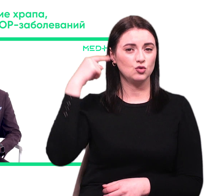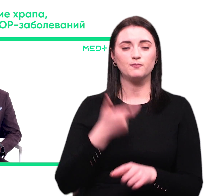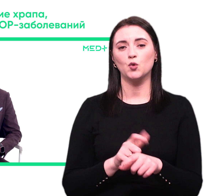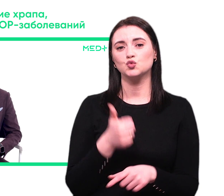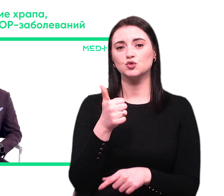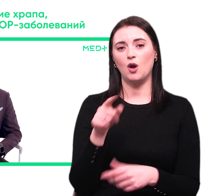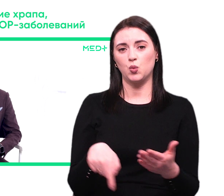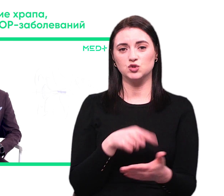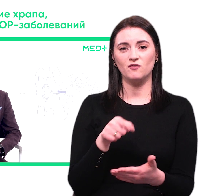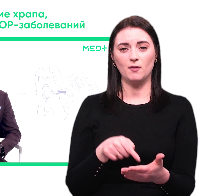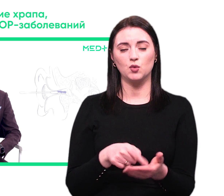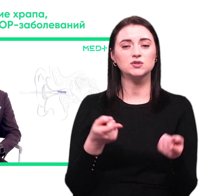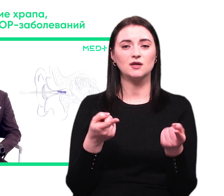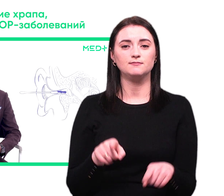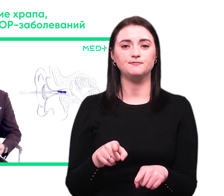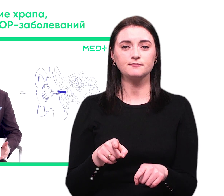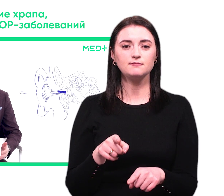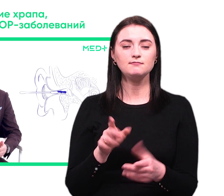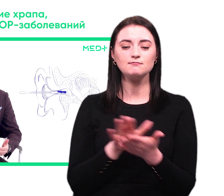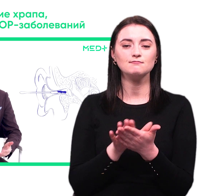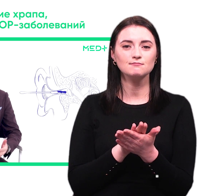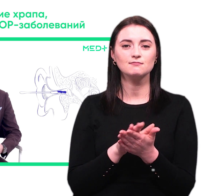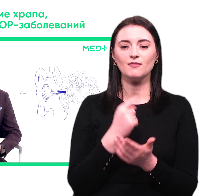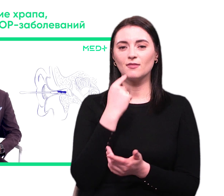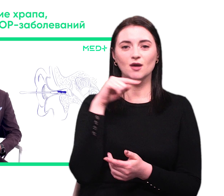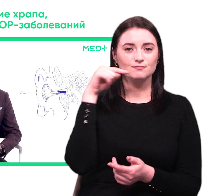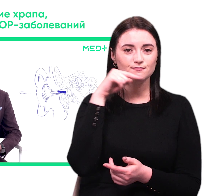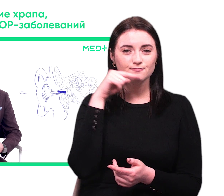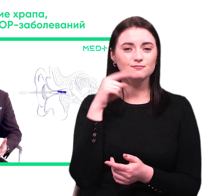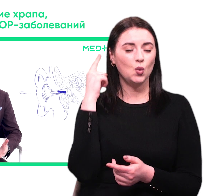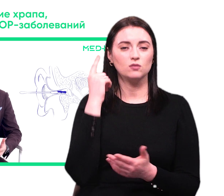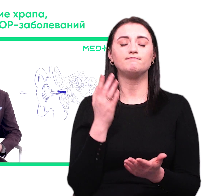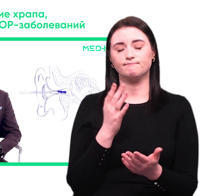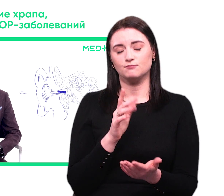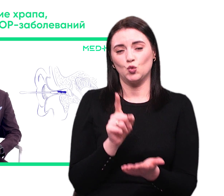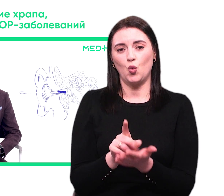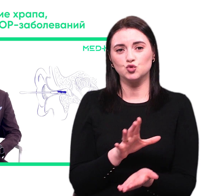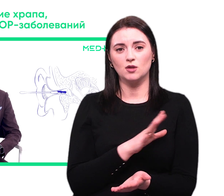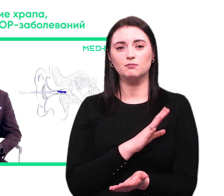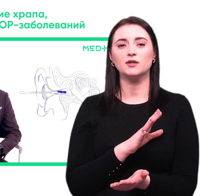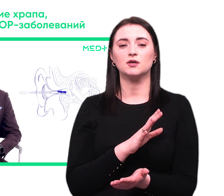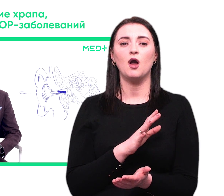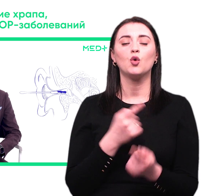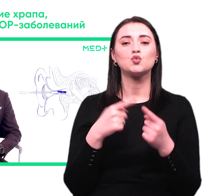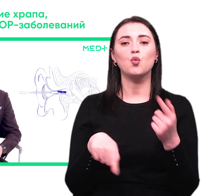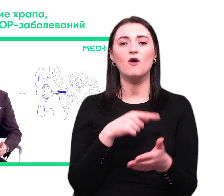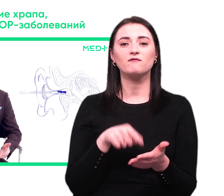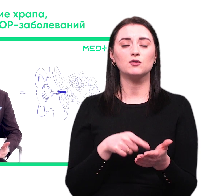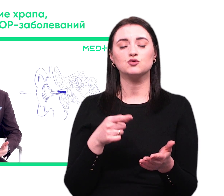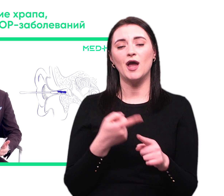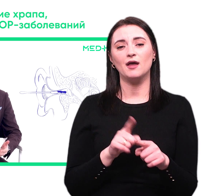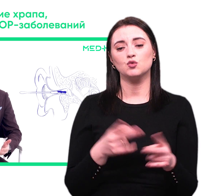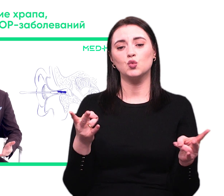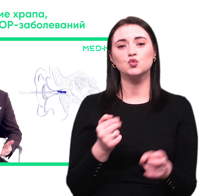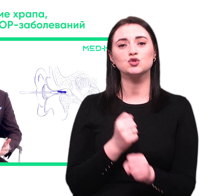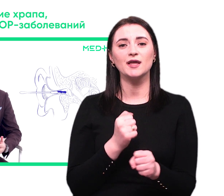хороший вопрос. На самом деле туалет, как и полости рта, так и уха, он имеет место быть. Другой вопрос, что нужно делать это нежно,